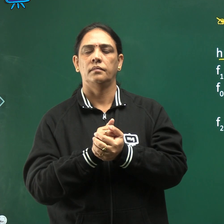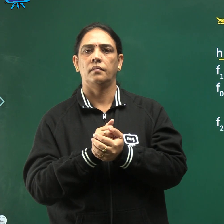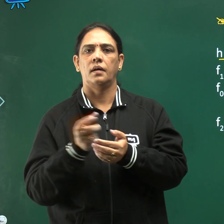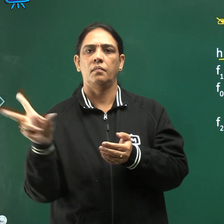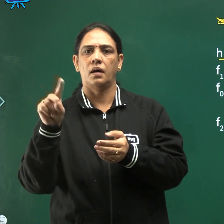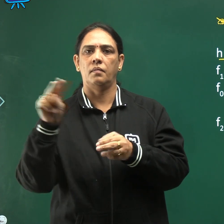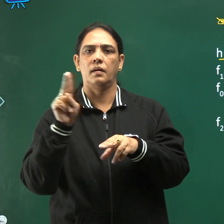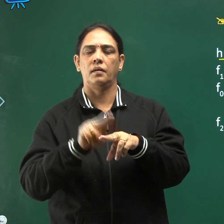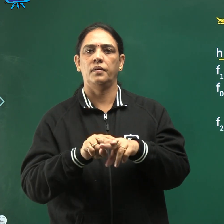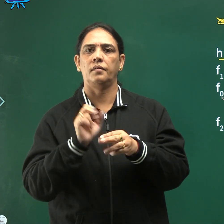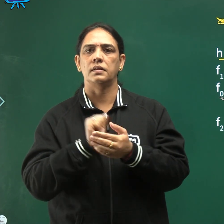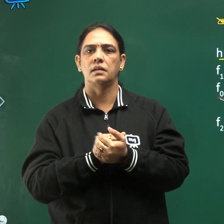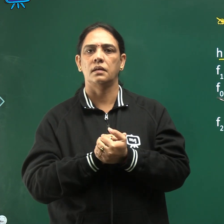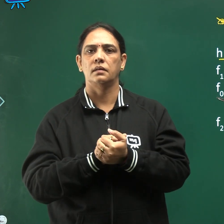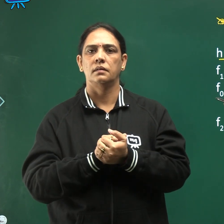बारंबारता,